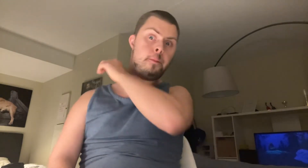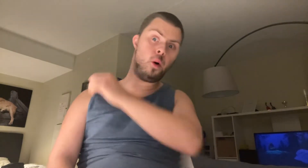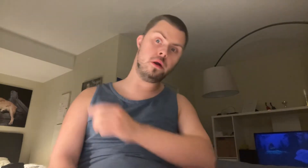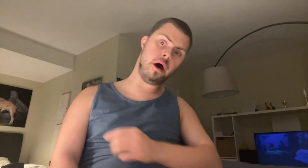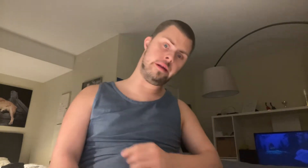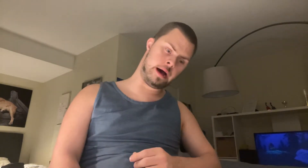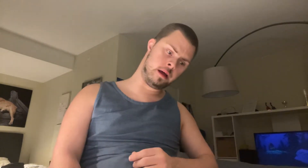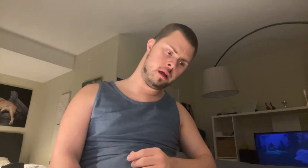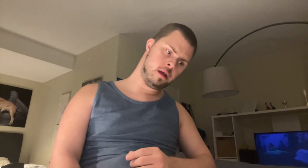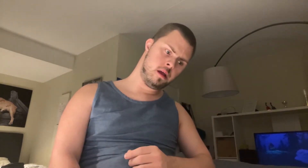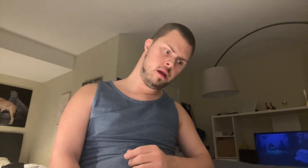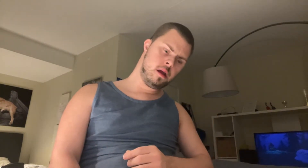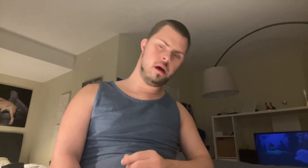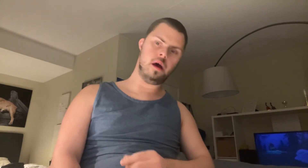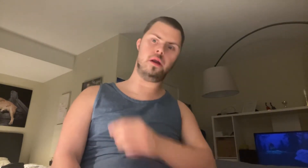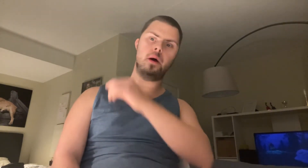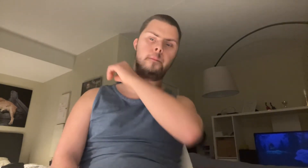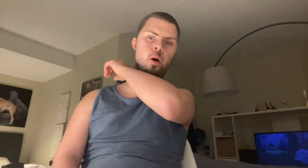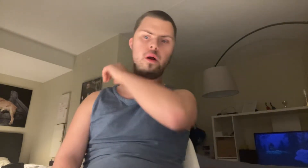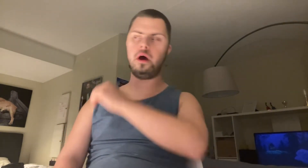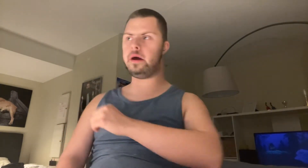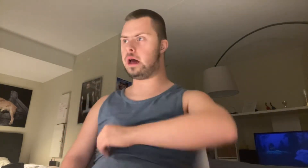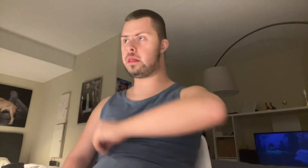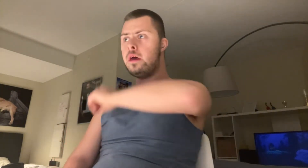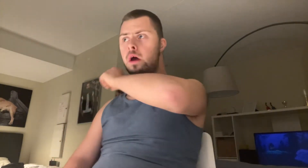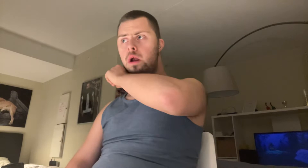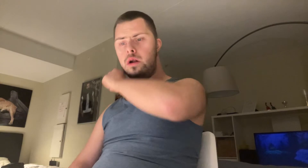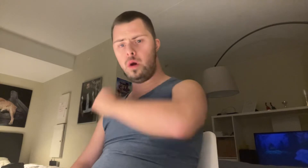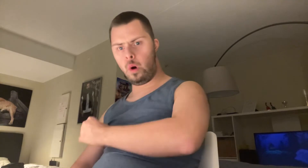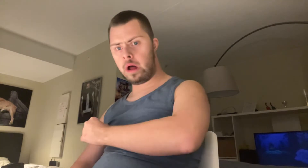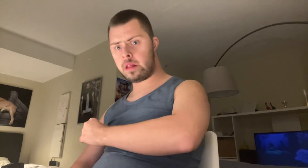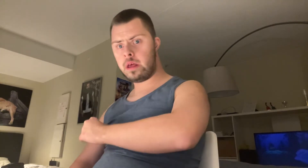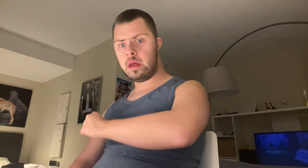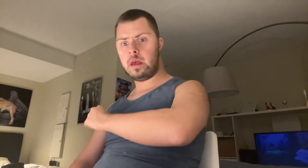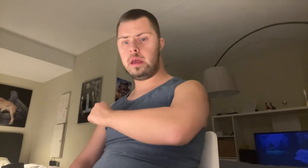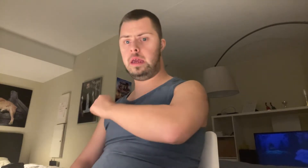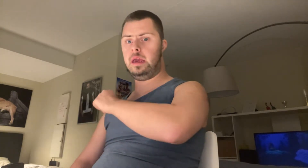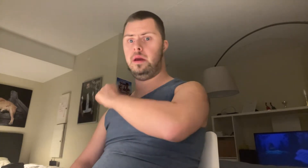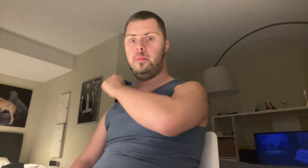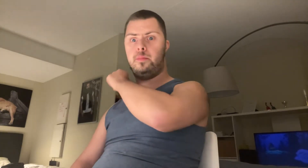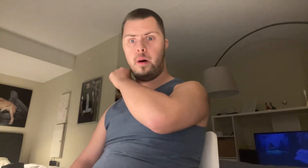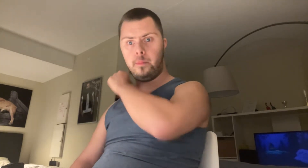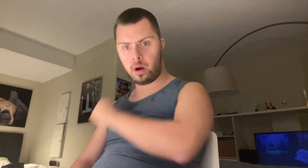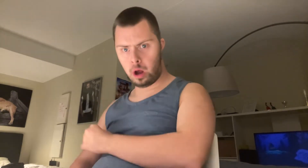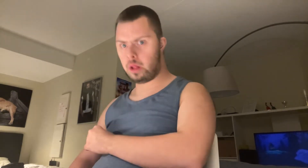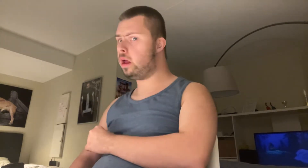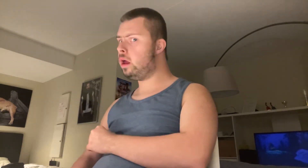på lördag, på lördags låt på morgon,